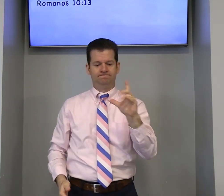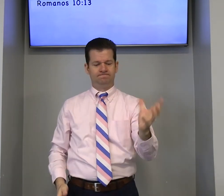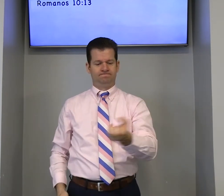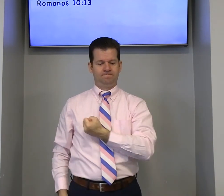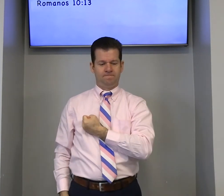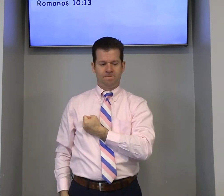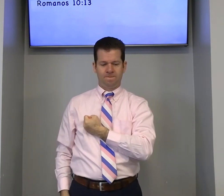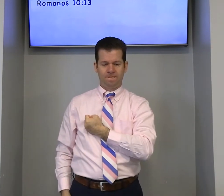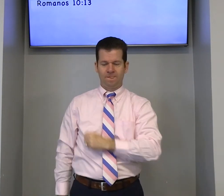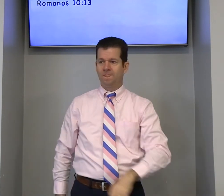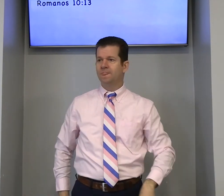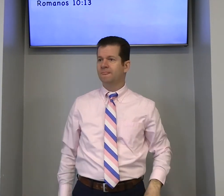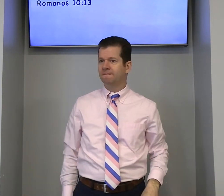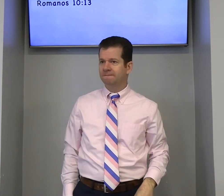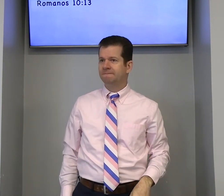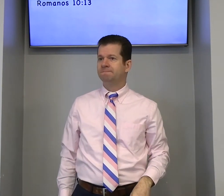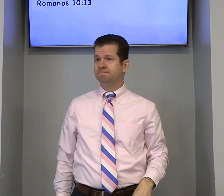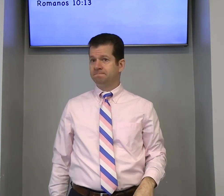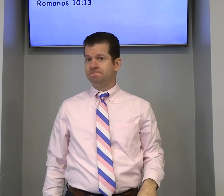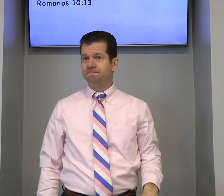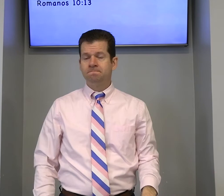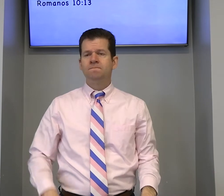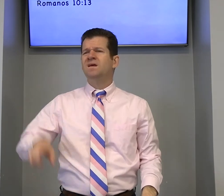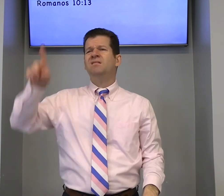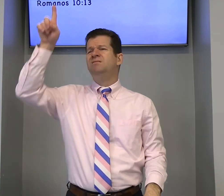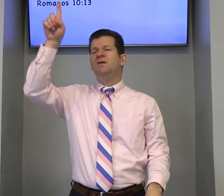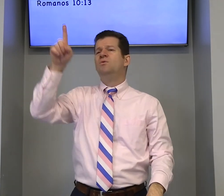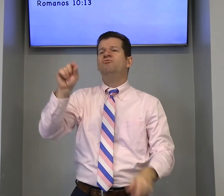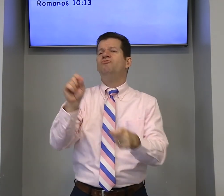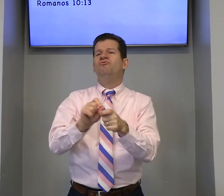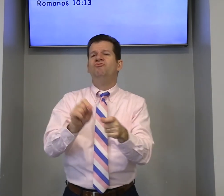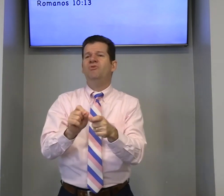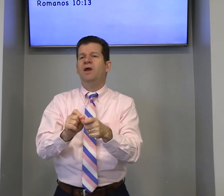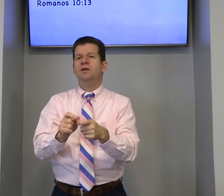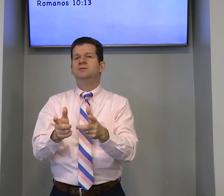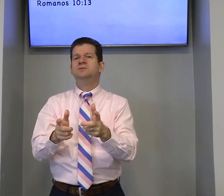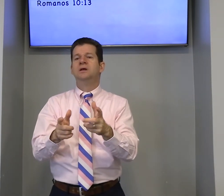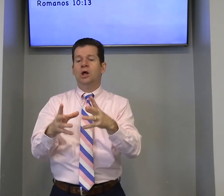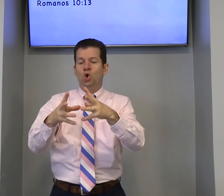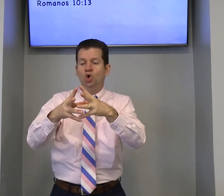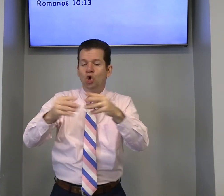será salvo. Deus